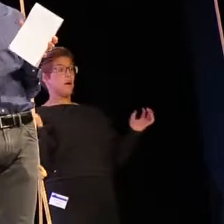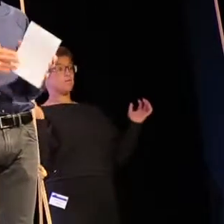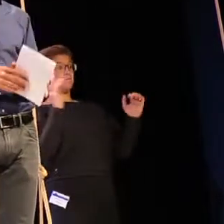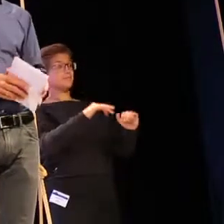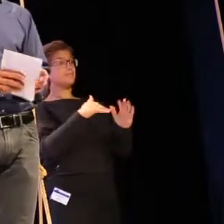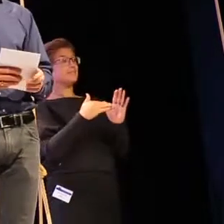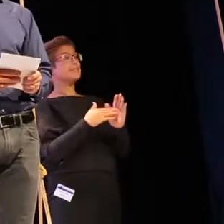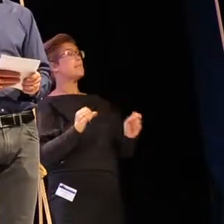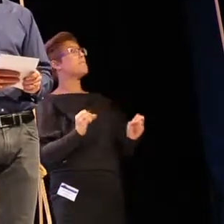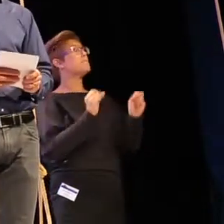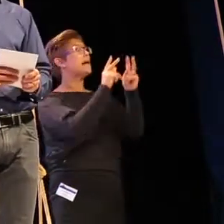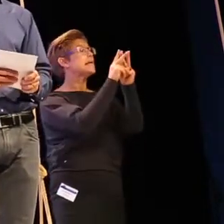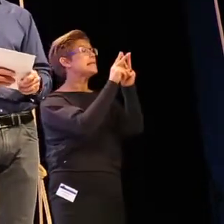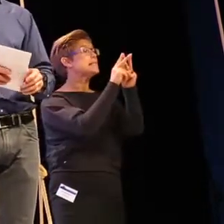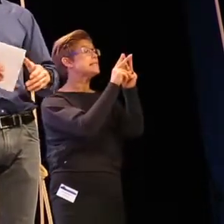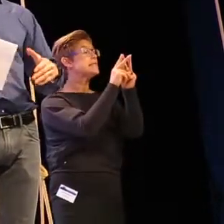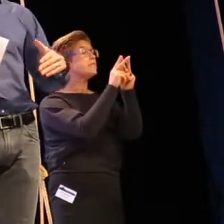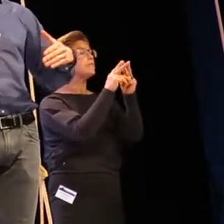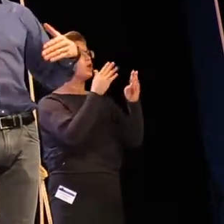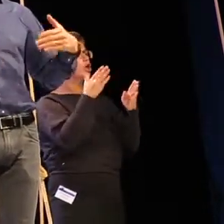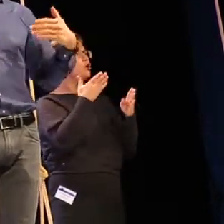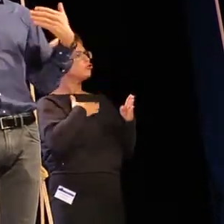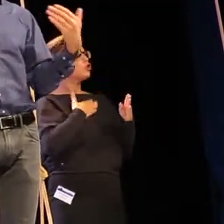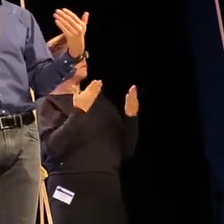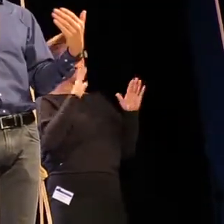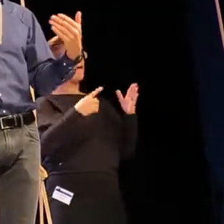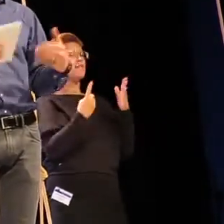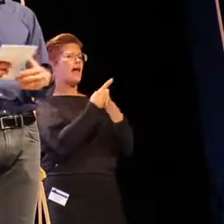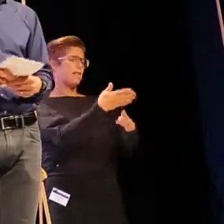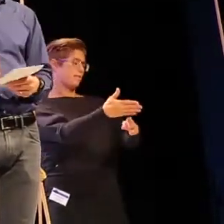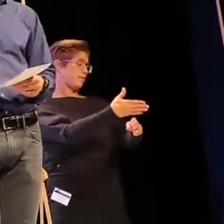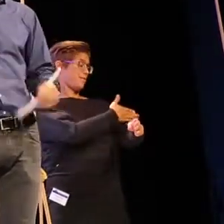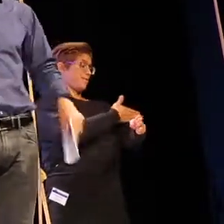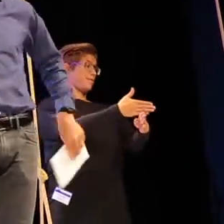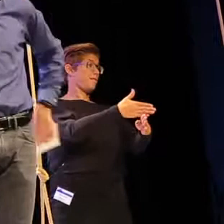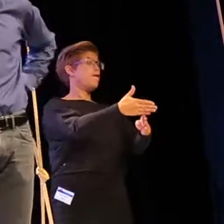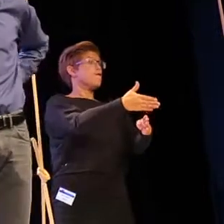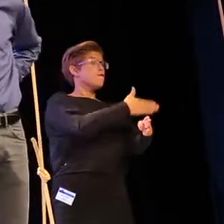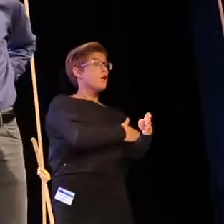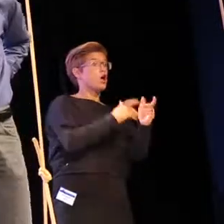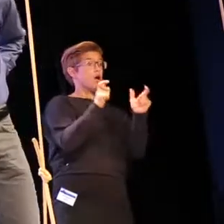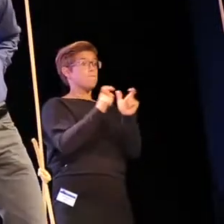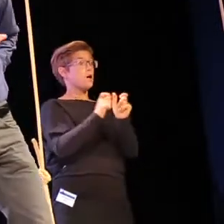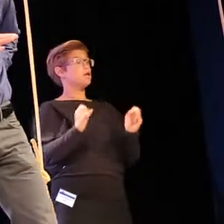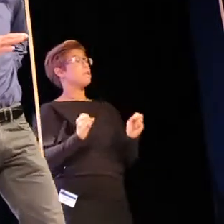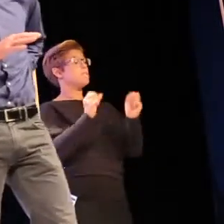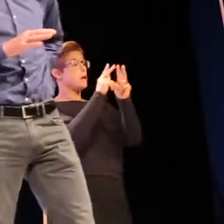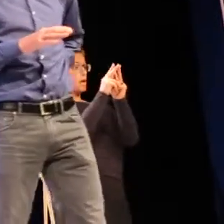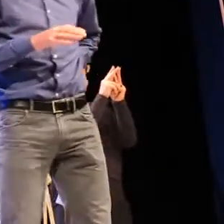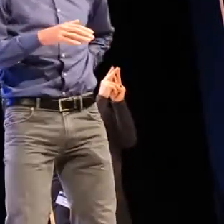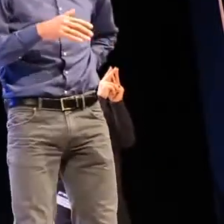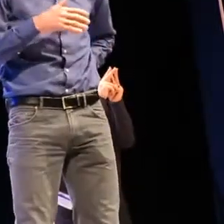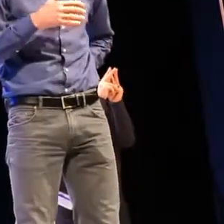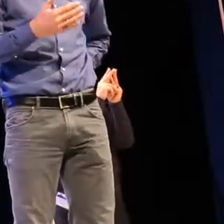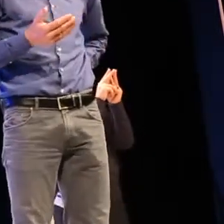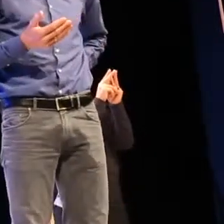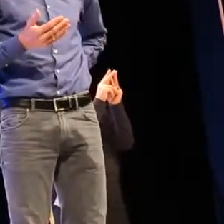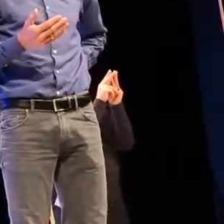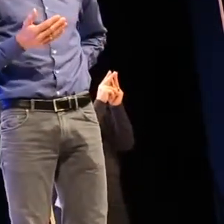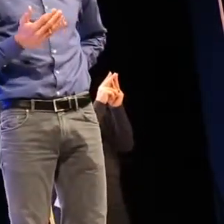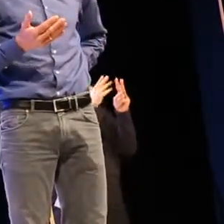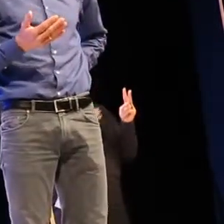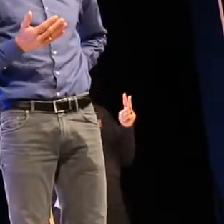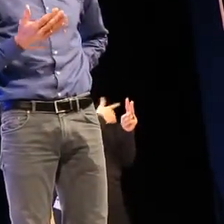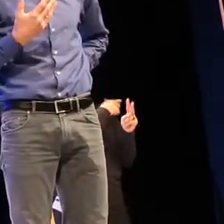resan fram till Paris nu handlar, tycker jag, om att fortsätta hålla trycket. Jag ska avsluta där, Svante, bara med att säga två